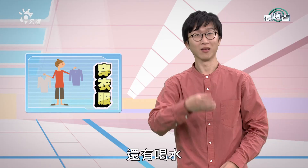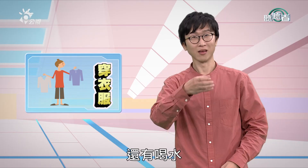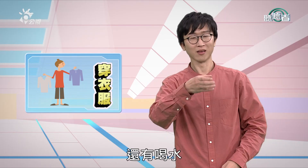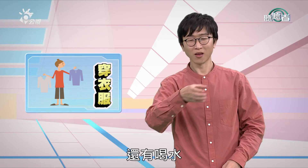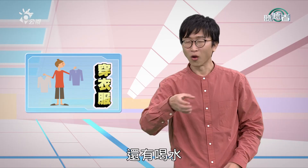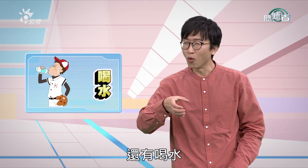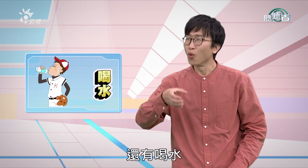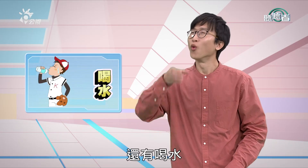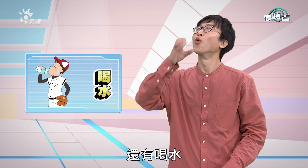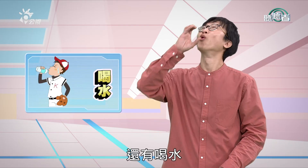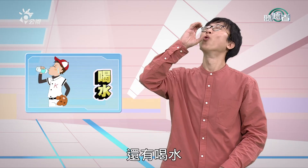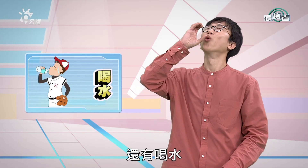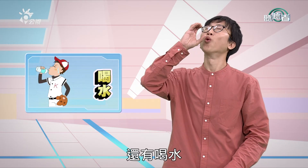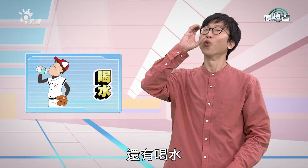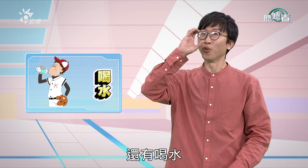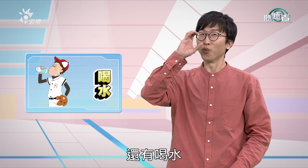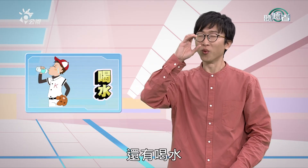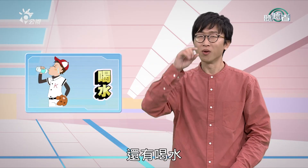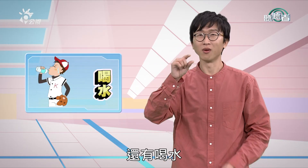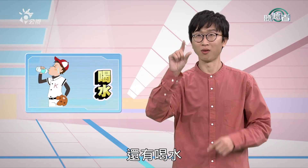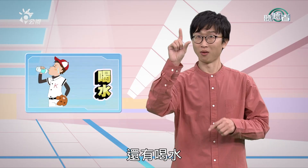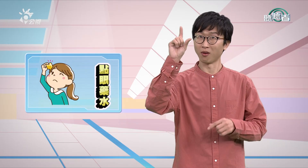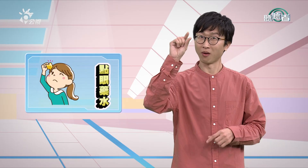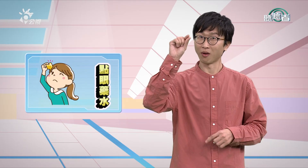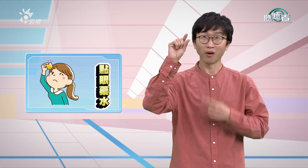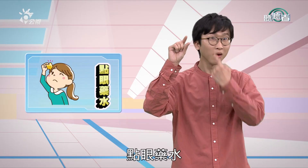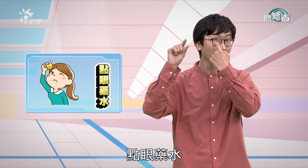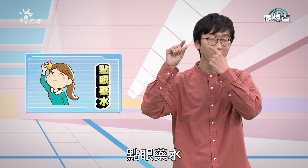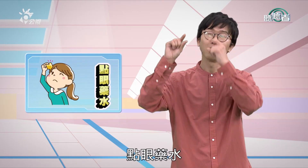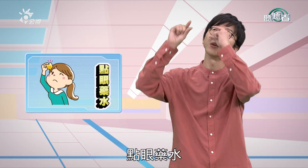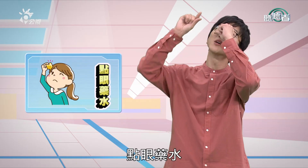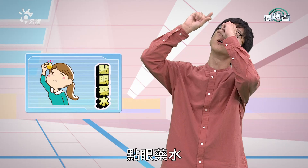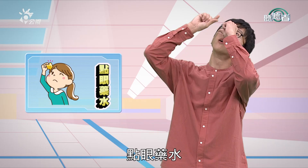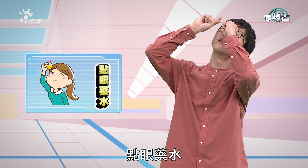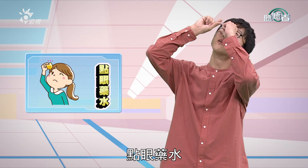还有喝水、点眼药水，